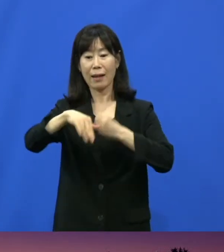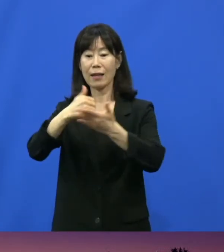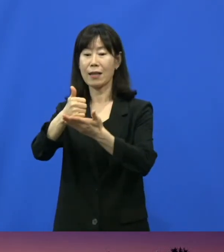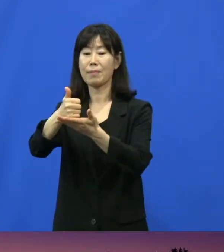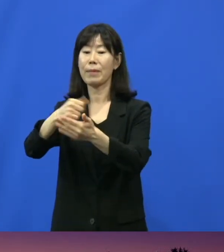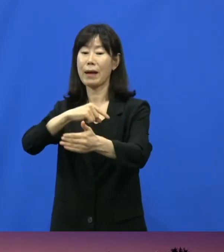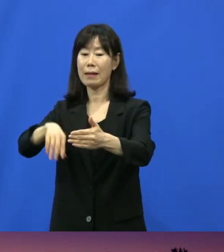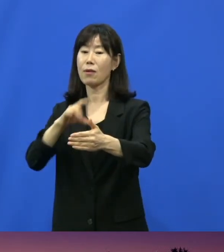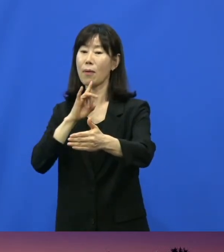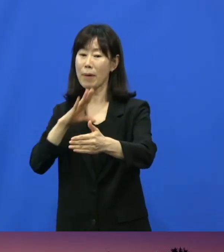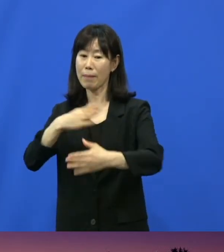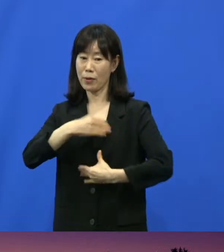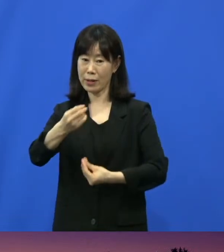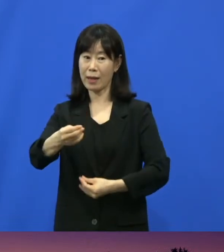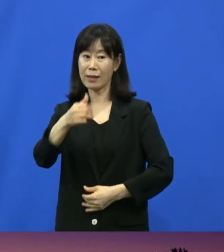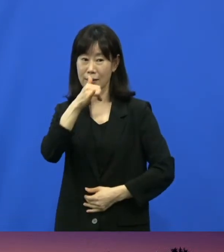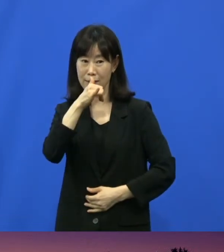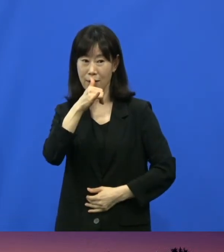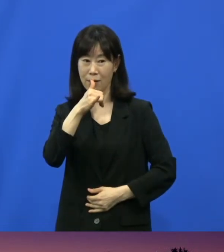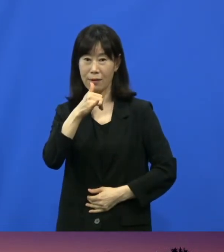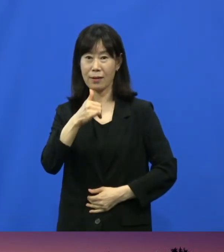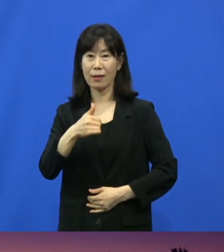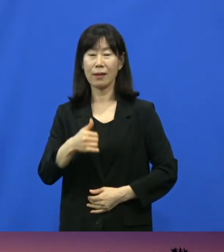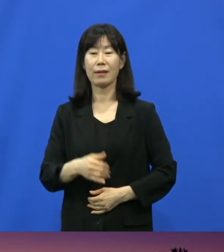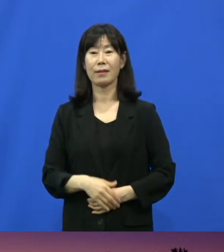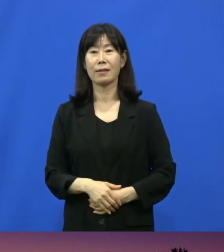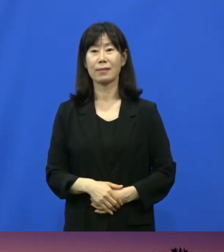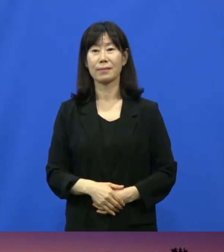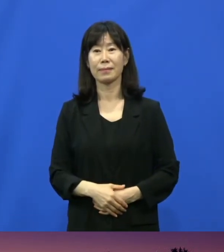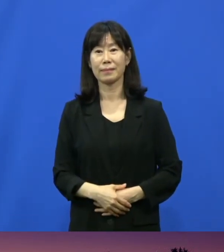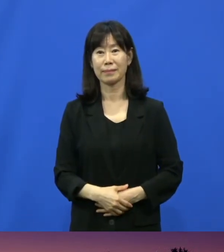거. 이 은혜를 누리시게 되기를 주의 이름으로 축원합니다.